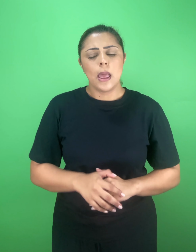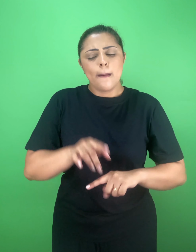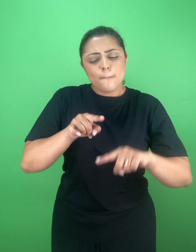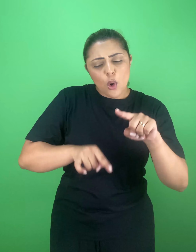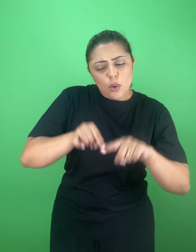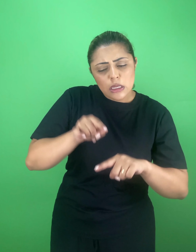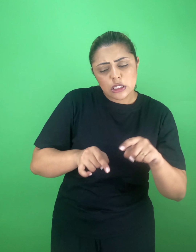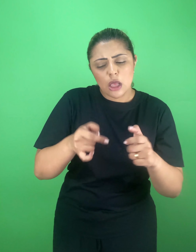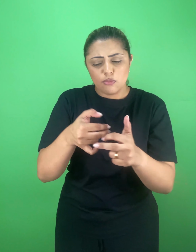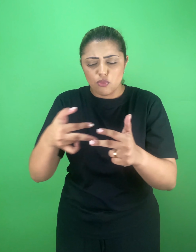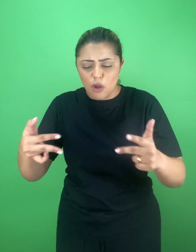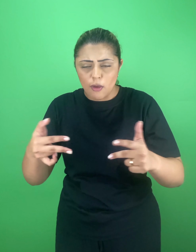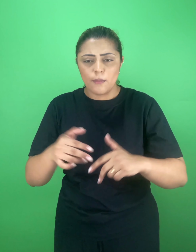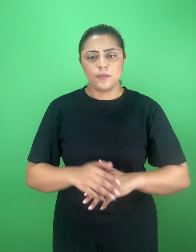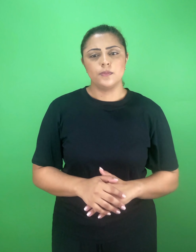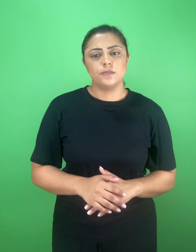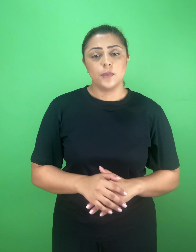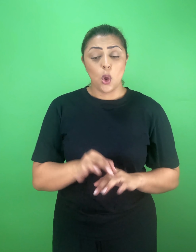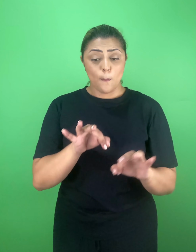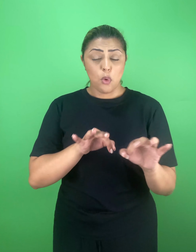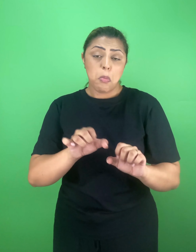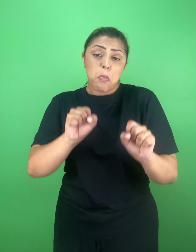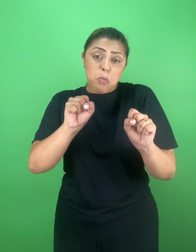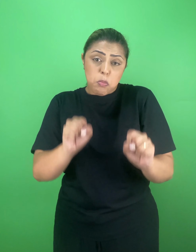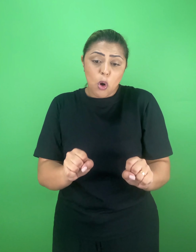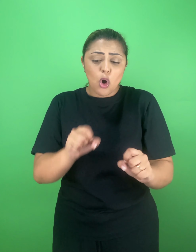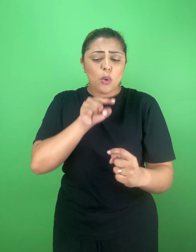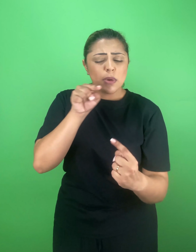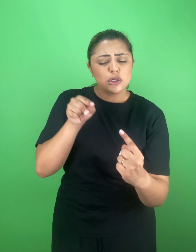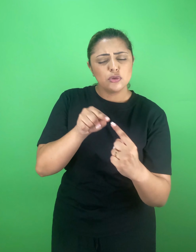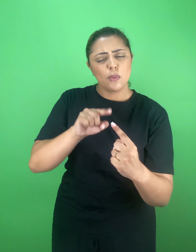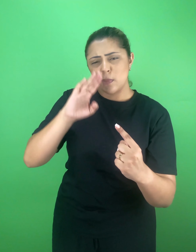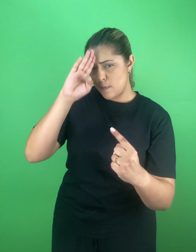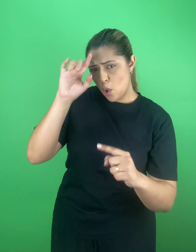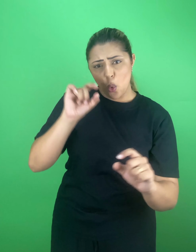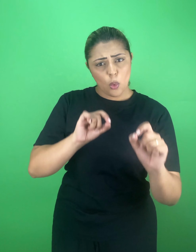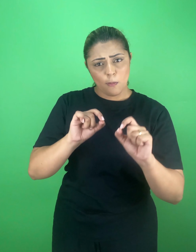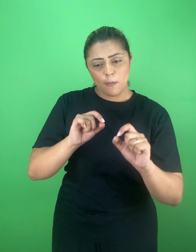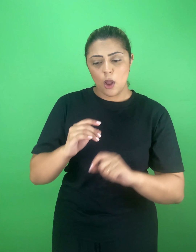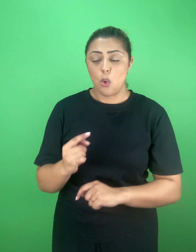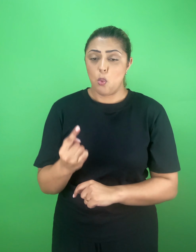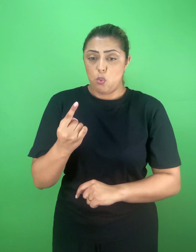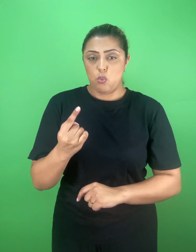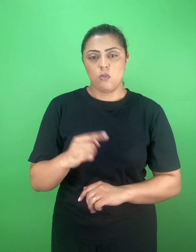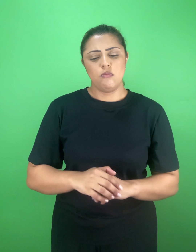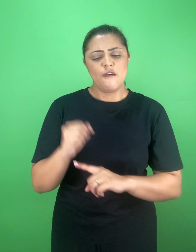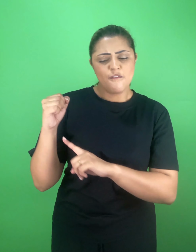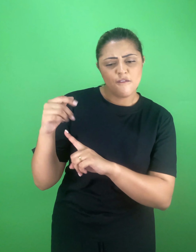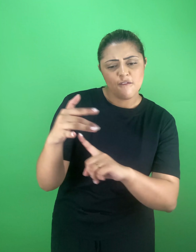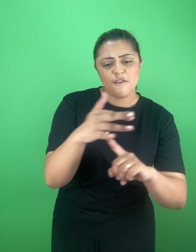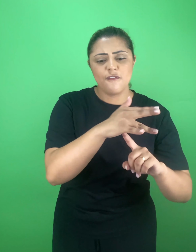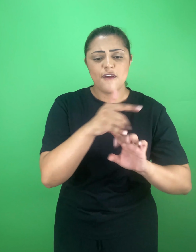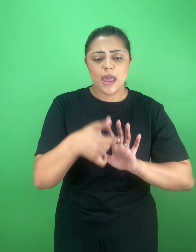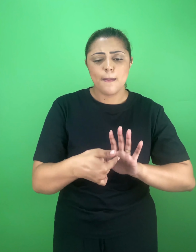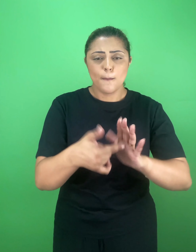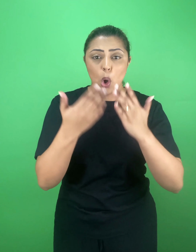obras e bens Os projetos podem ter como objetivo 1. Realização de feiras, mostras e exposições